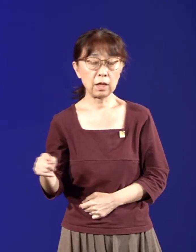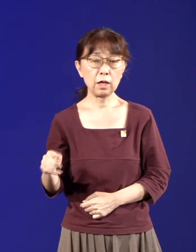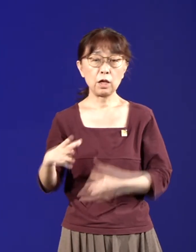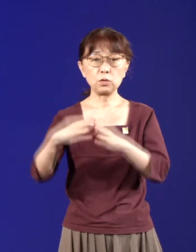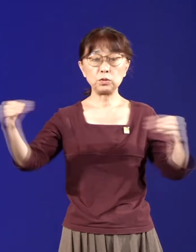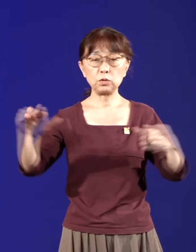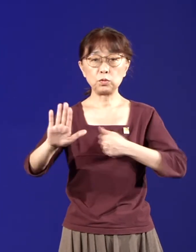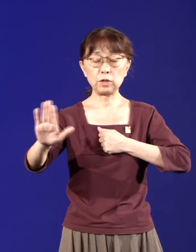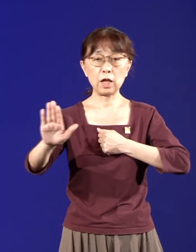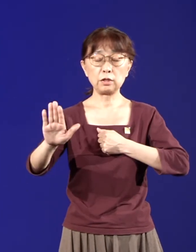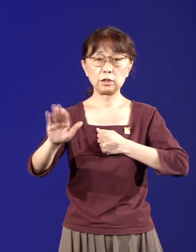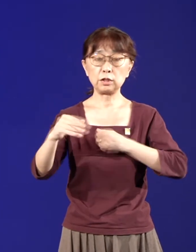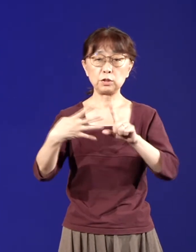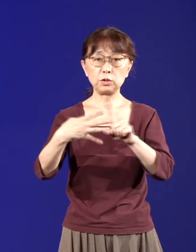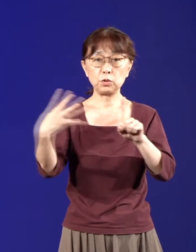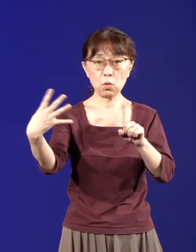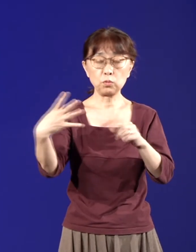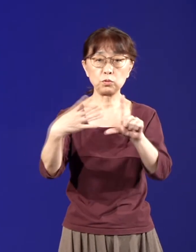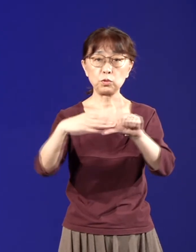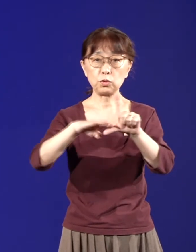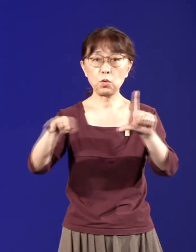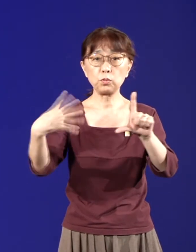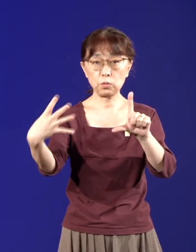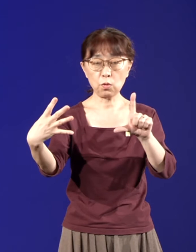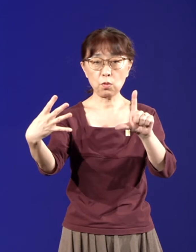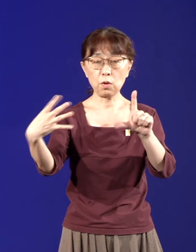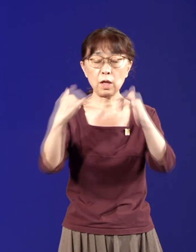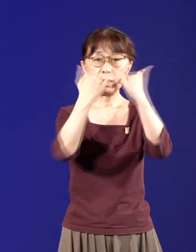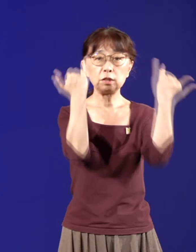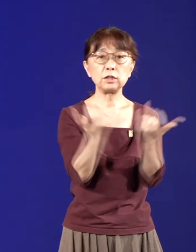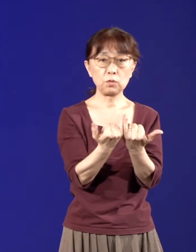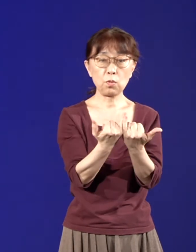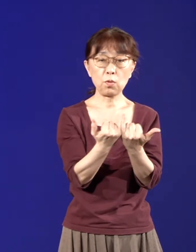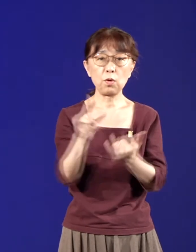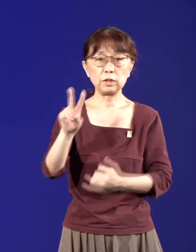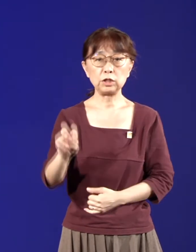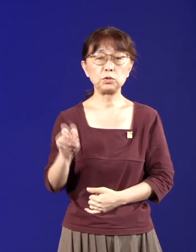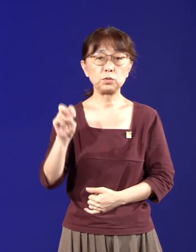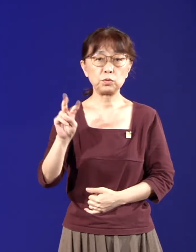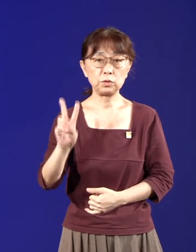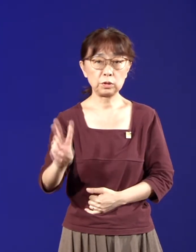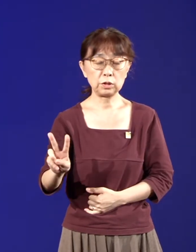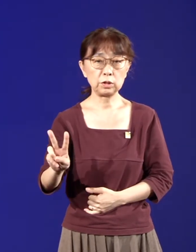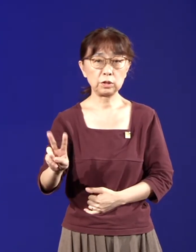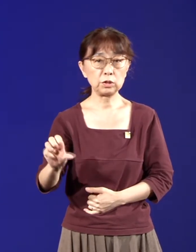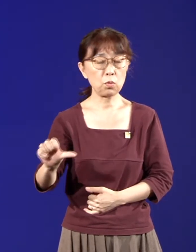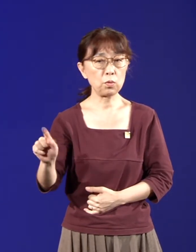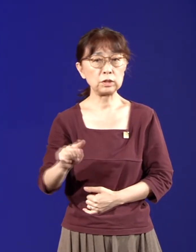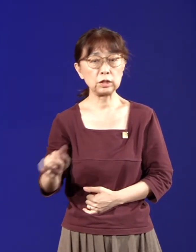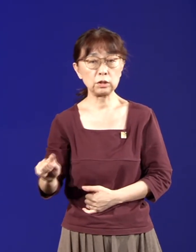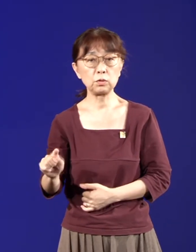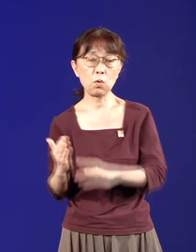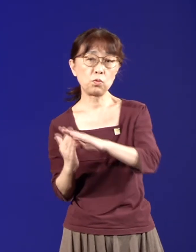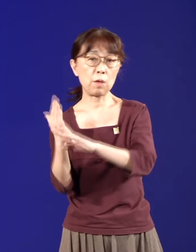であります、人口10万人当たり25人、これを大きく上回っている状況でございます。